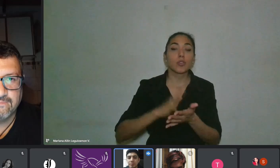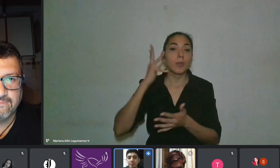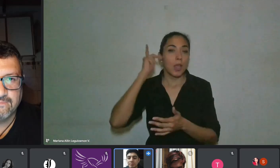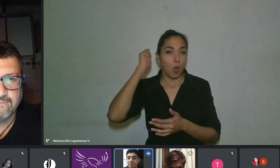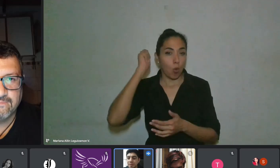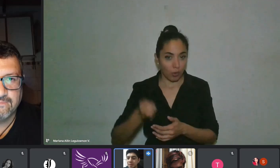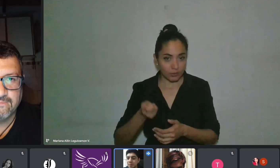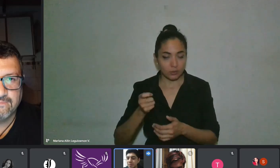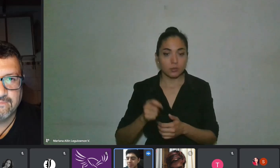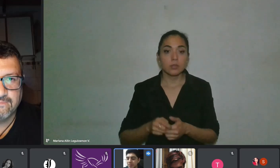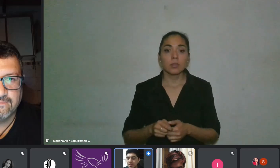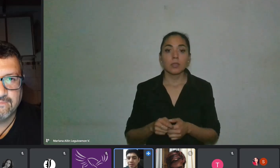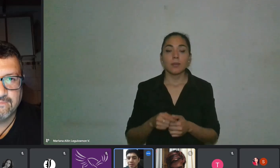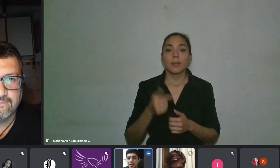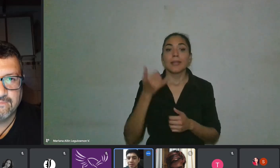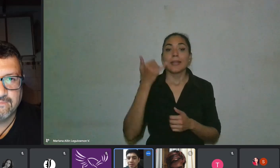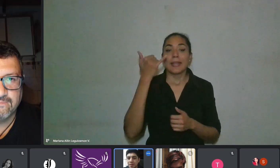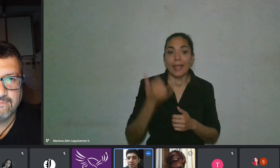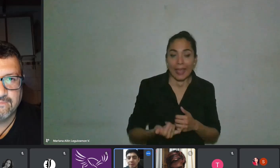tenemos un representativo